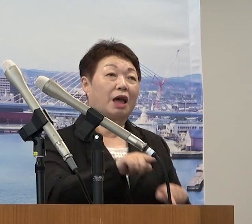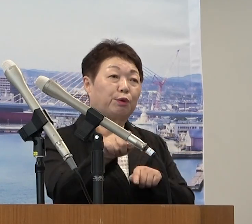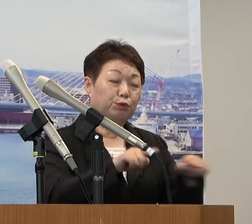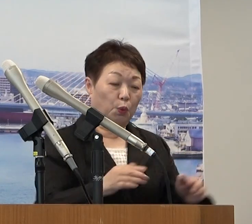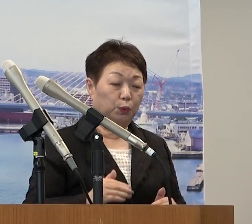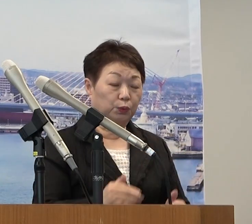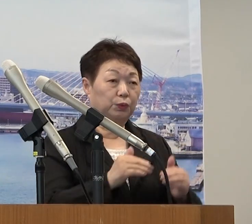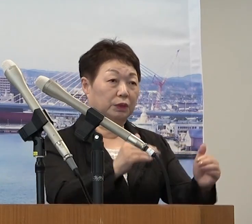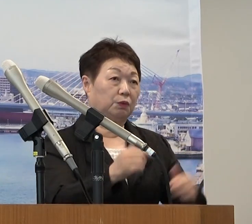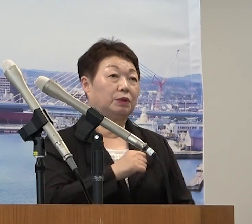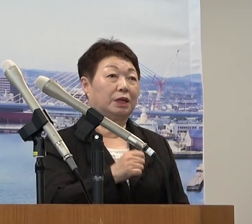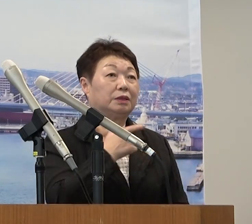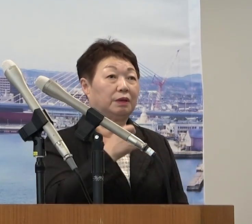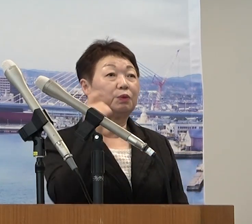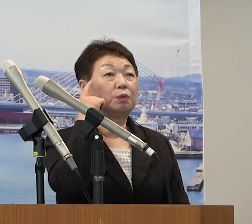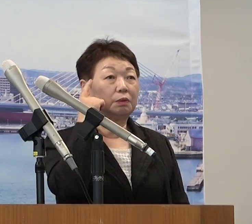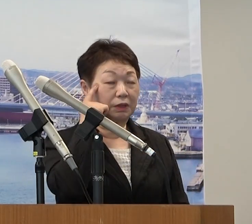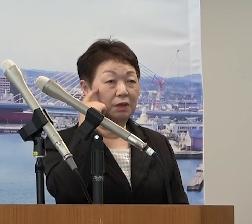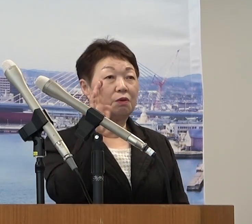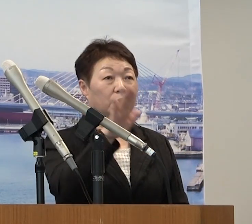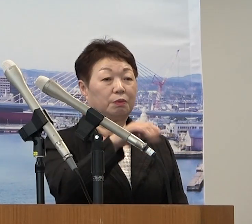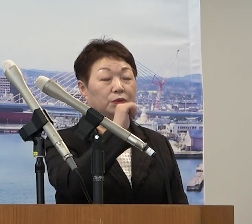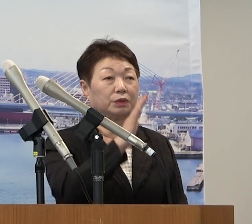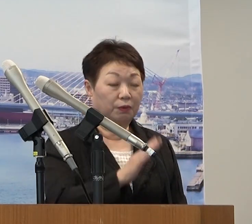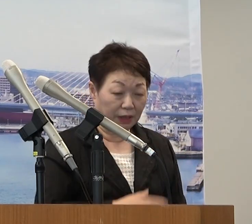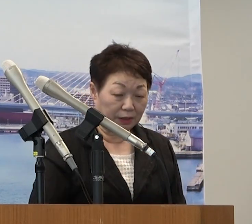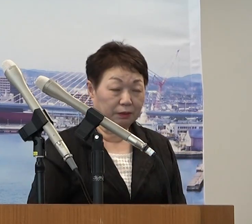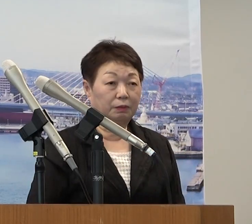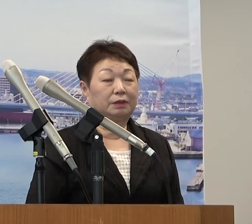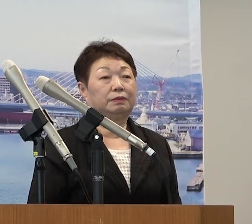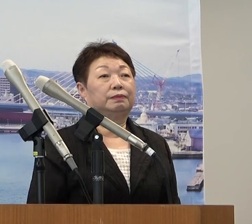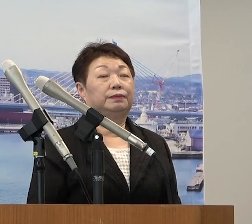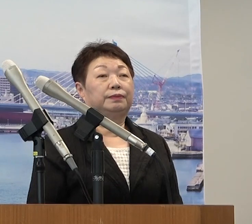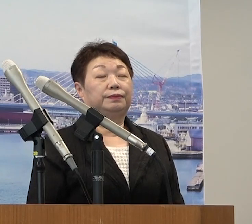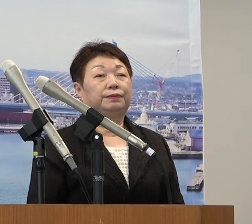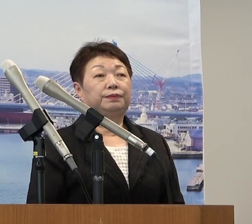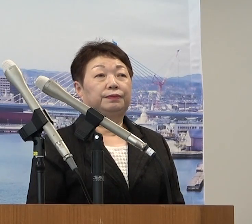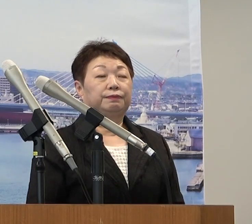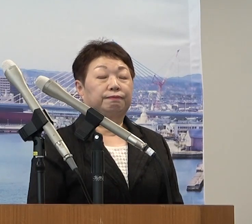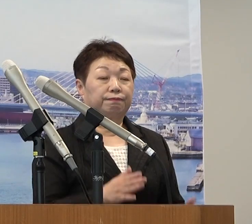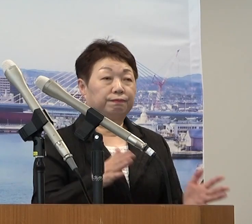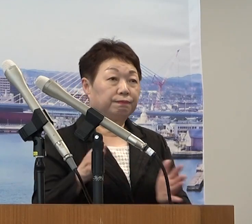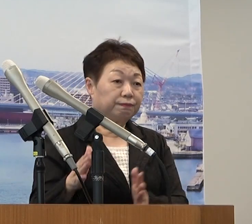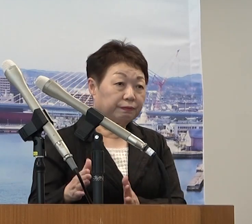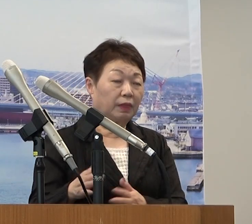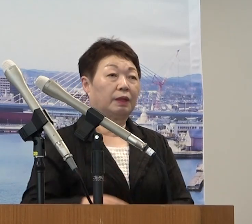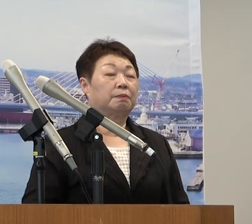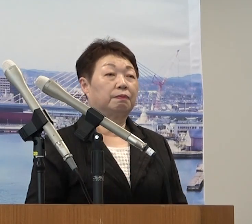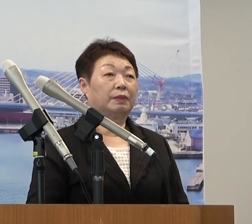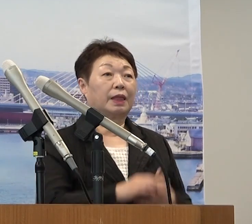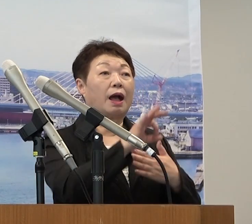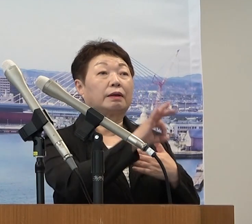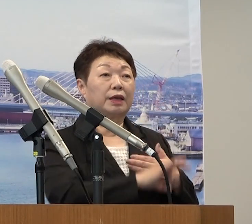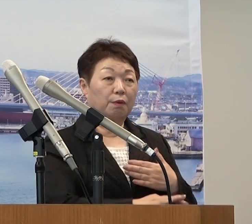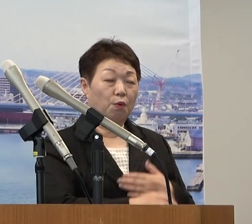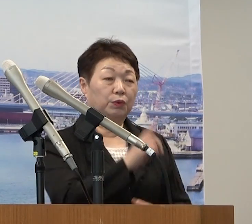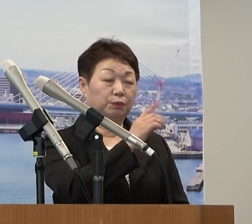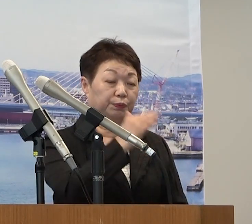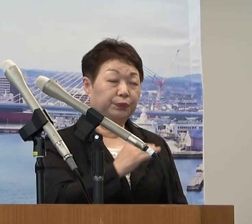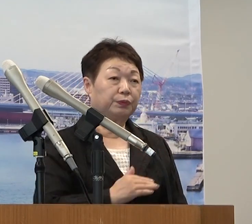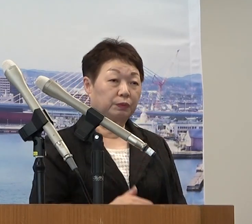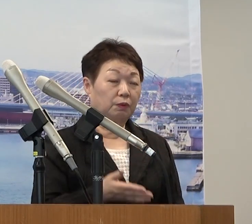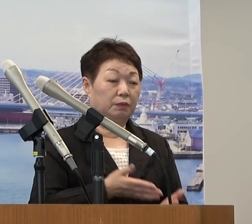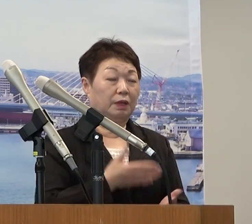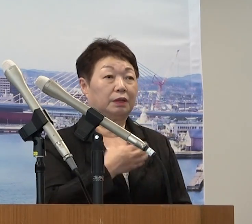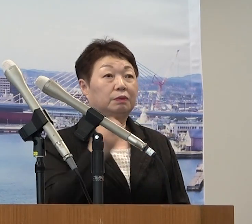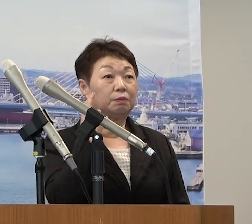推進を図ってまいりますので、今後ともよろしくお願い申し上げます。それでは本日の案件を順次述べてま